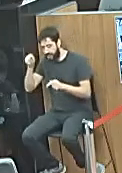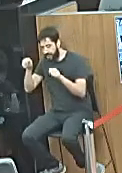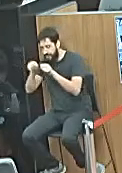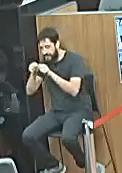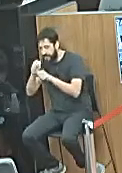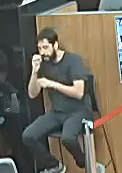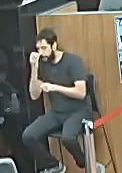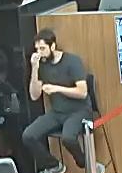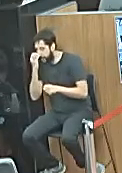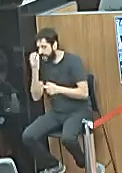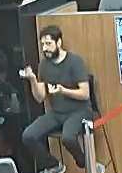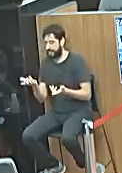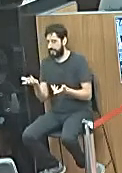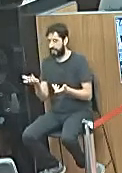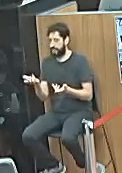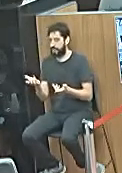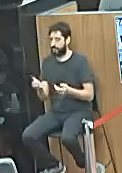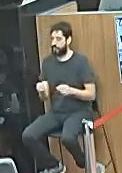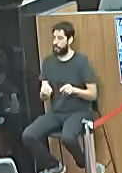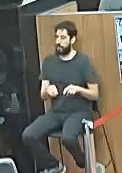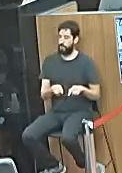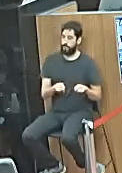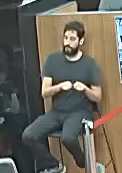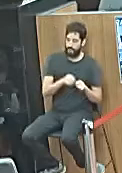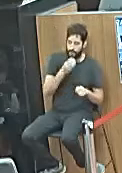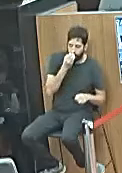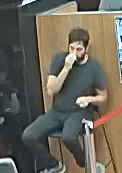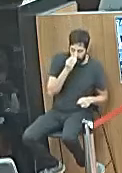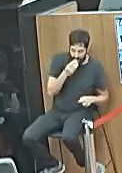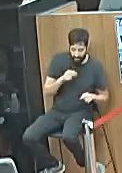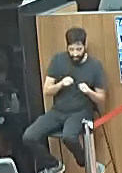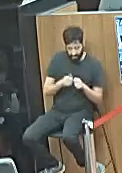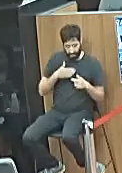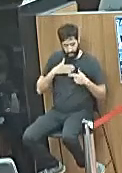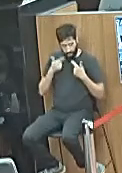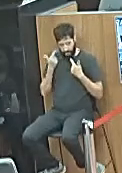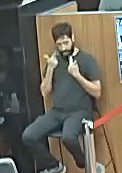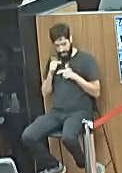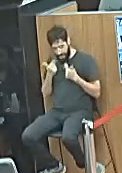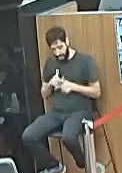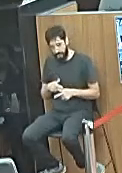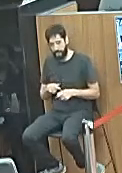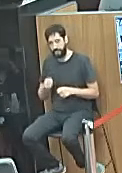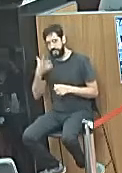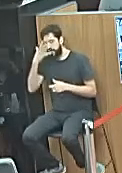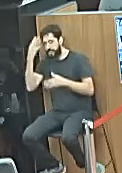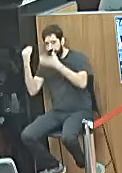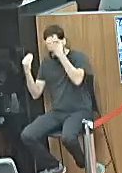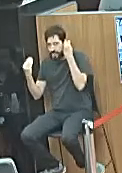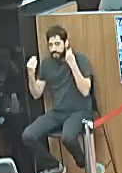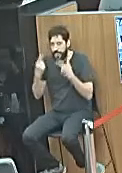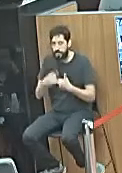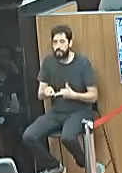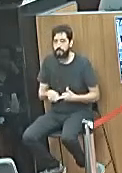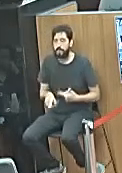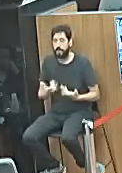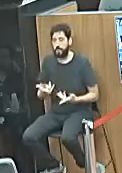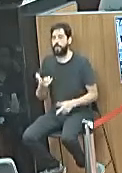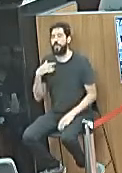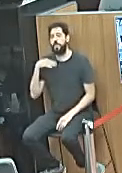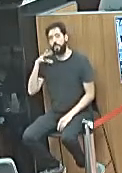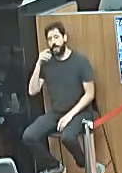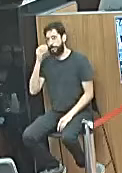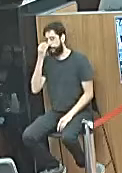não sei se foi uma palhaçada mesmo fazendo sorrir nos fazendo esquecer dos problemas né eu acho que o palhaço e